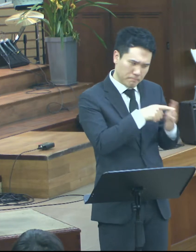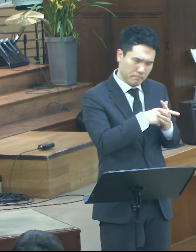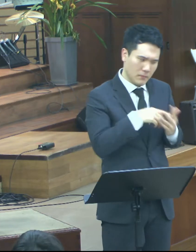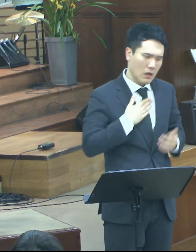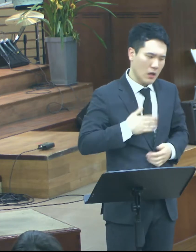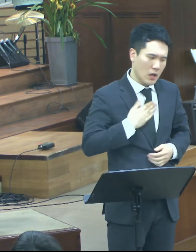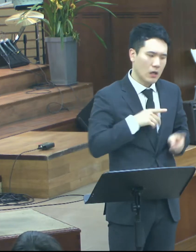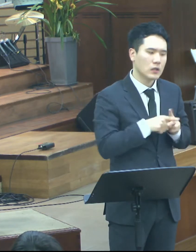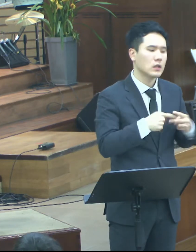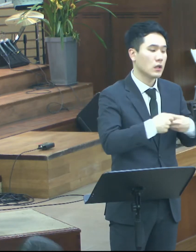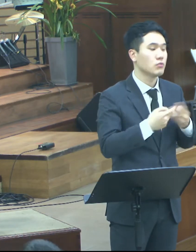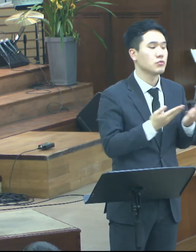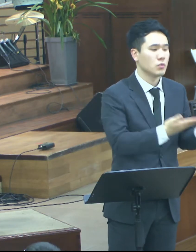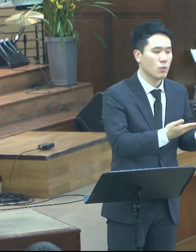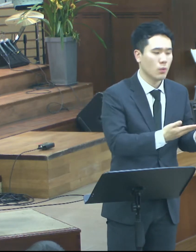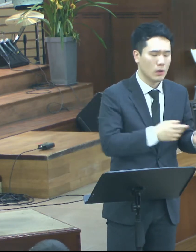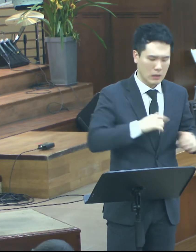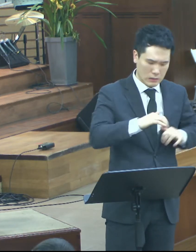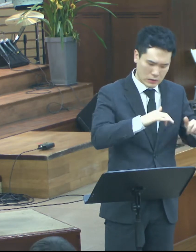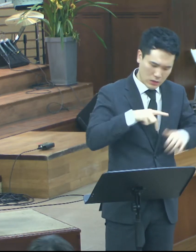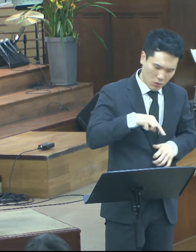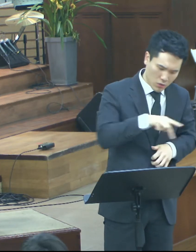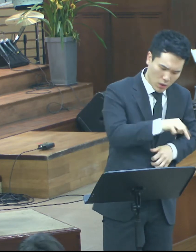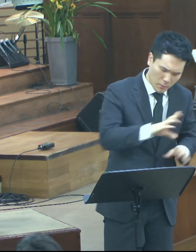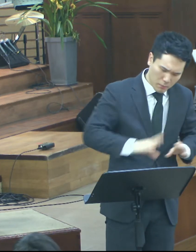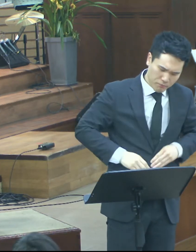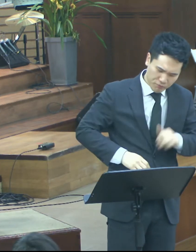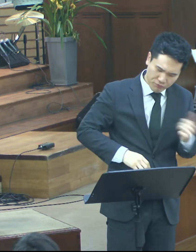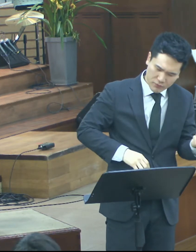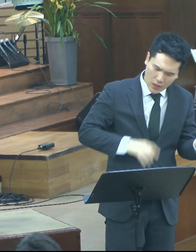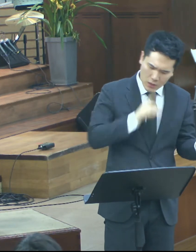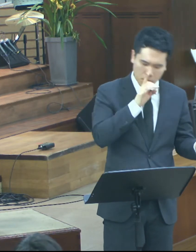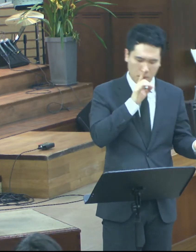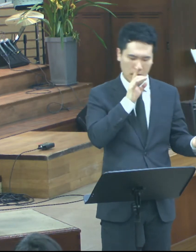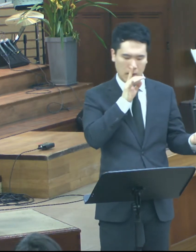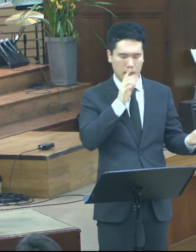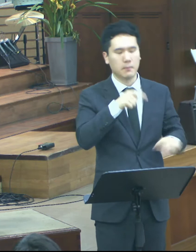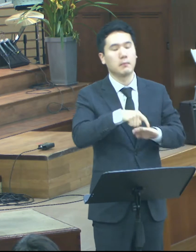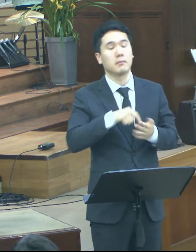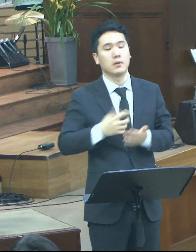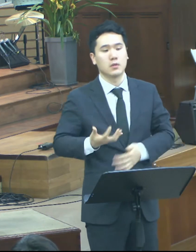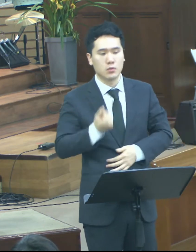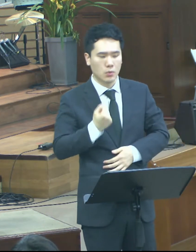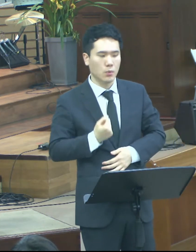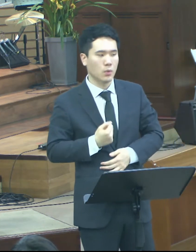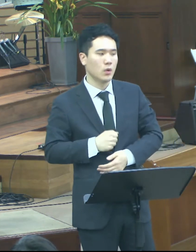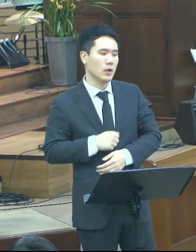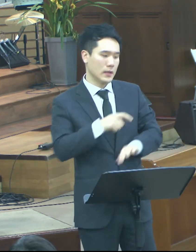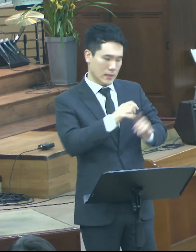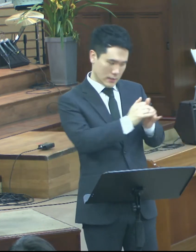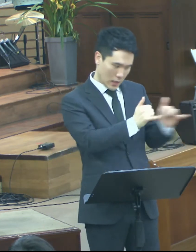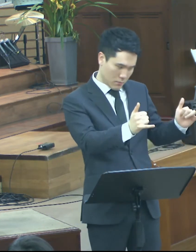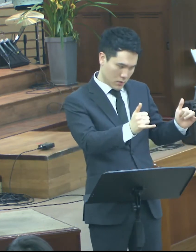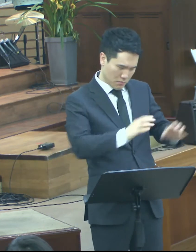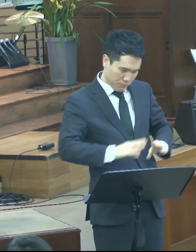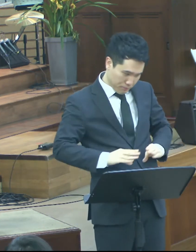길 가다가 배고파 쓰러지면 안 되는데 이런 마음으로 사람들의 허기진 배를 채워주신 경우가 여러 번